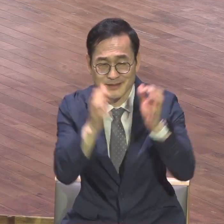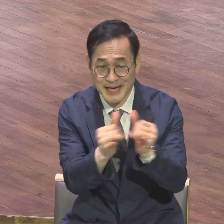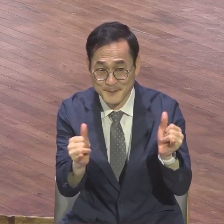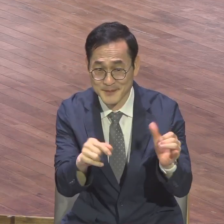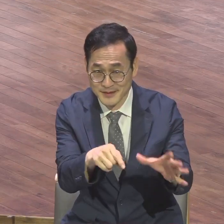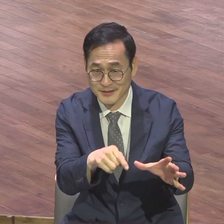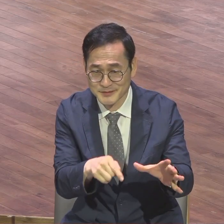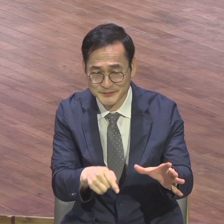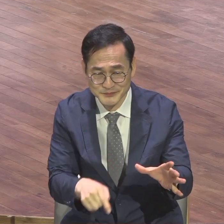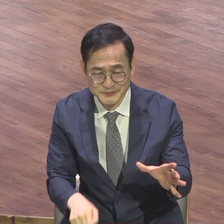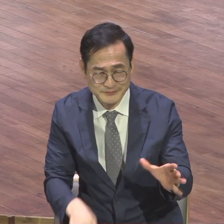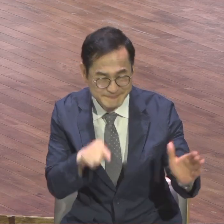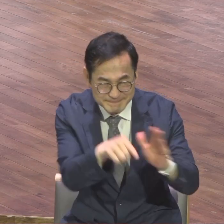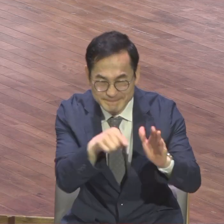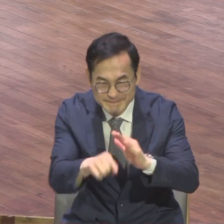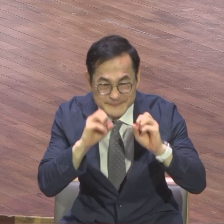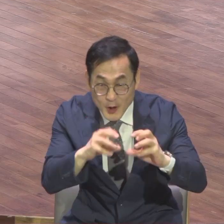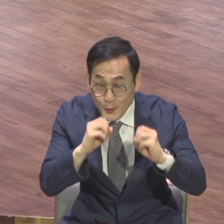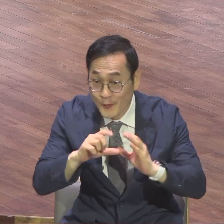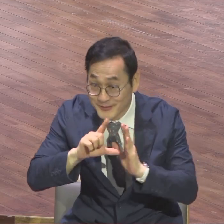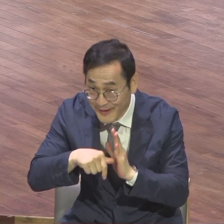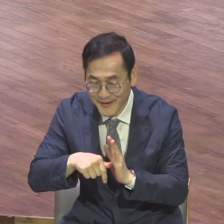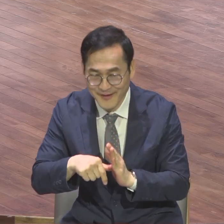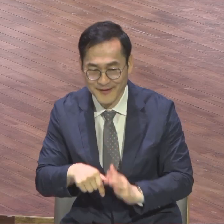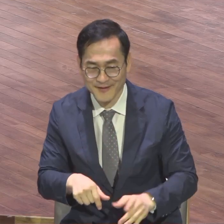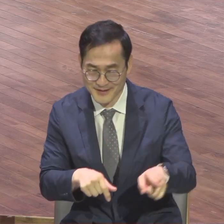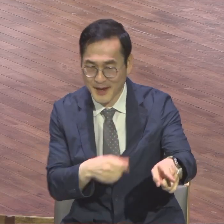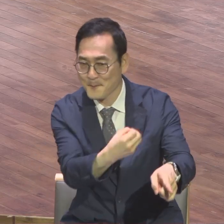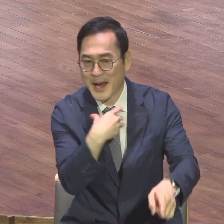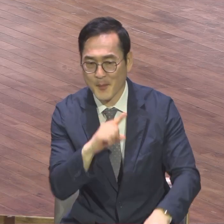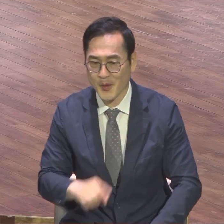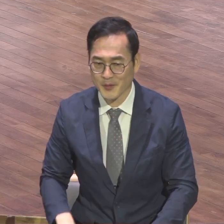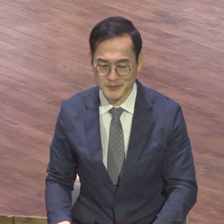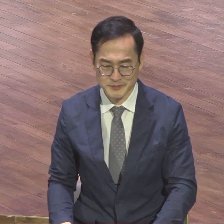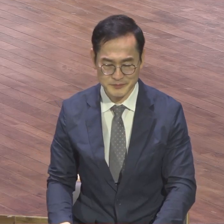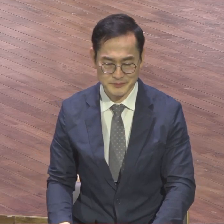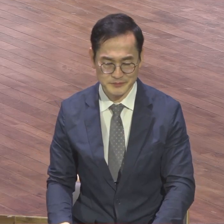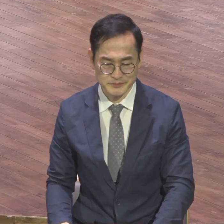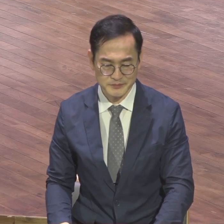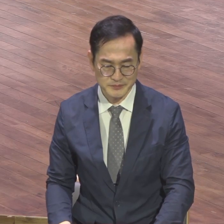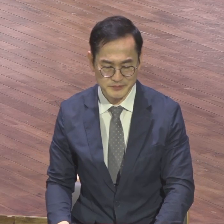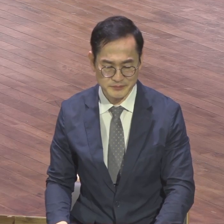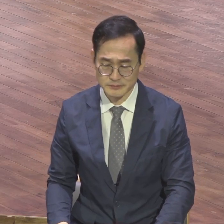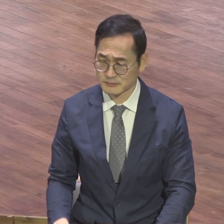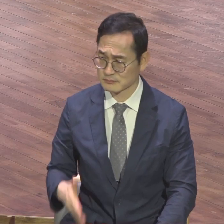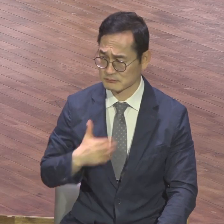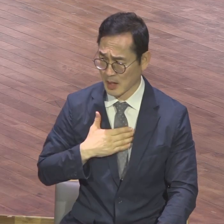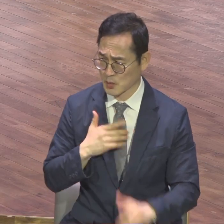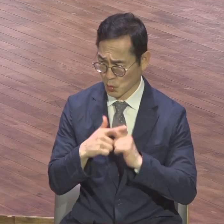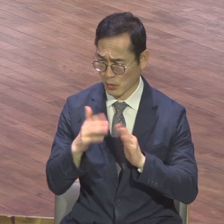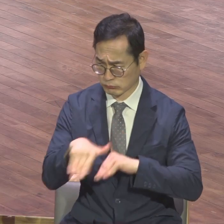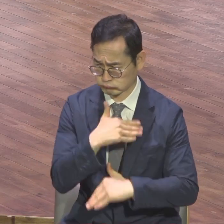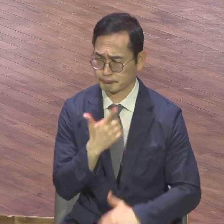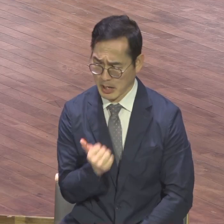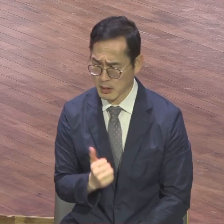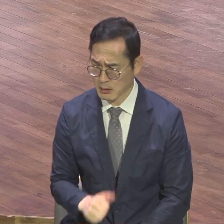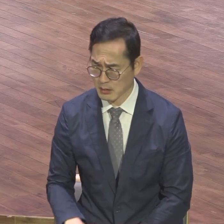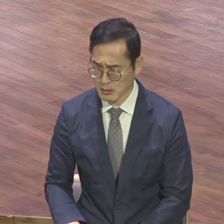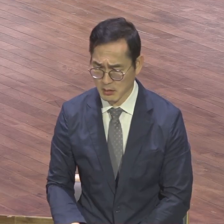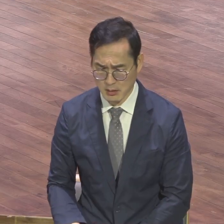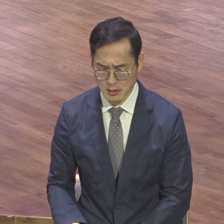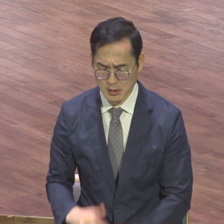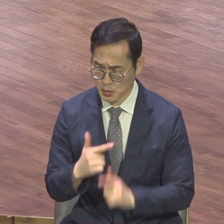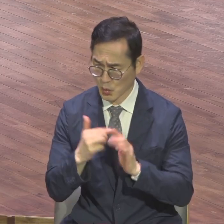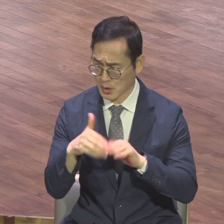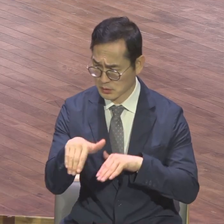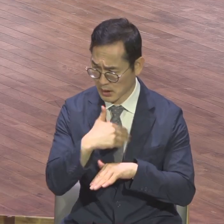집중 조사를 하고 했는데요. 무속인들 입에서 뭐라 하는지 아세요? 나 교회 다녔다고. 나 순복음교회, 이도 순복음교회 다녔다. 교회